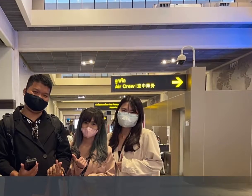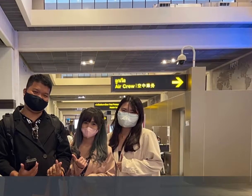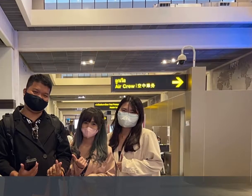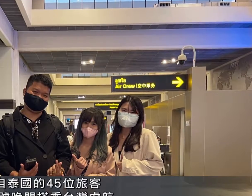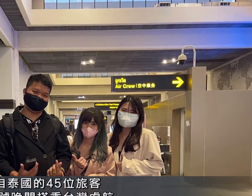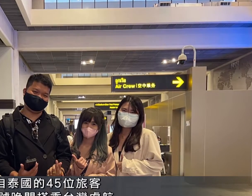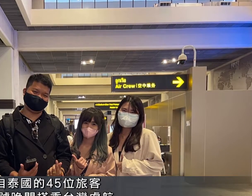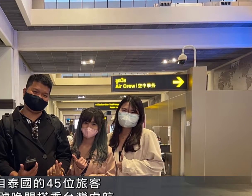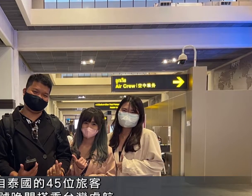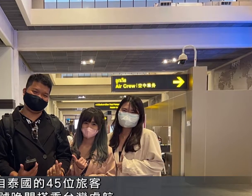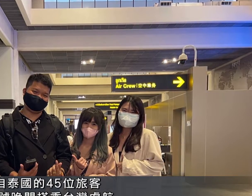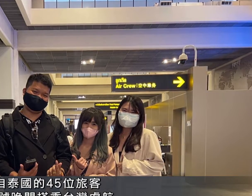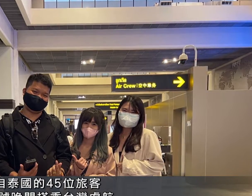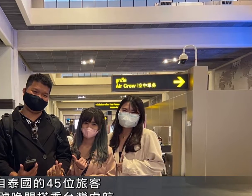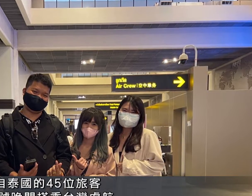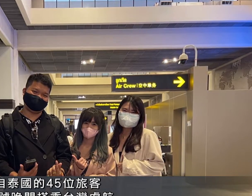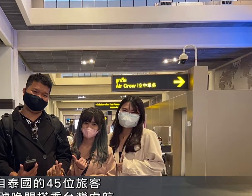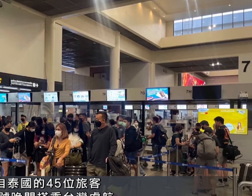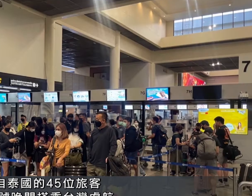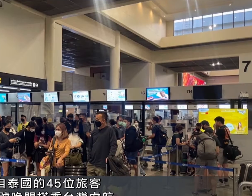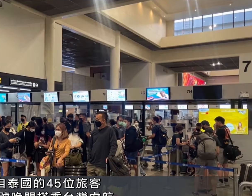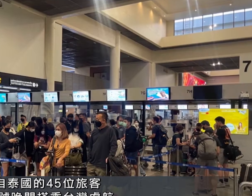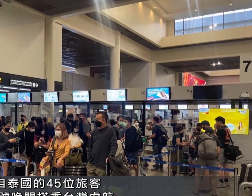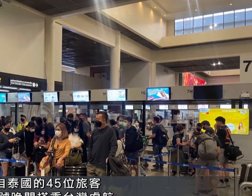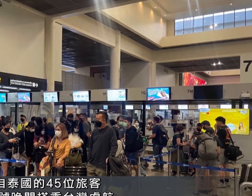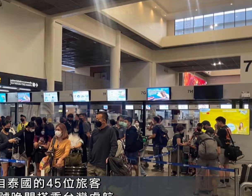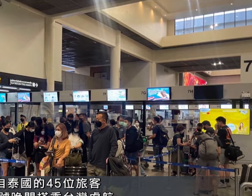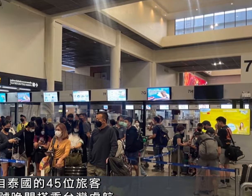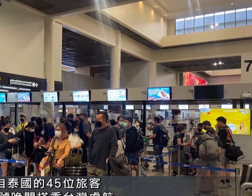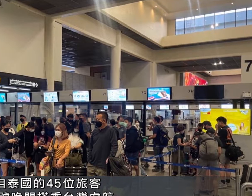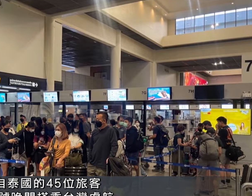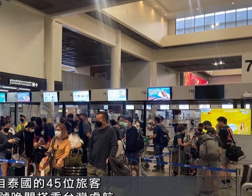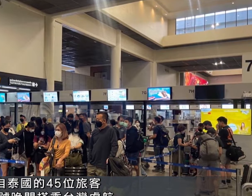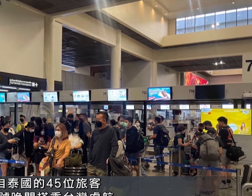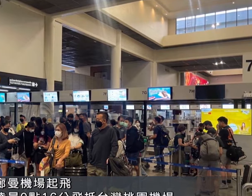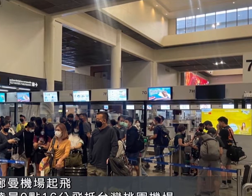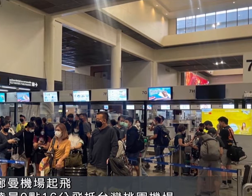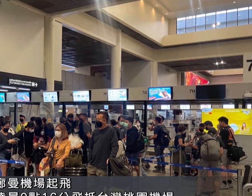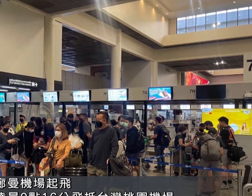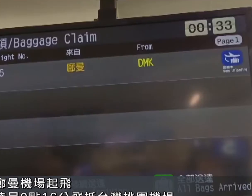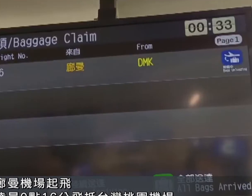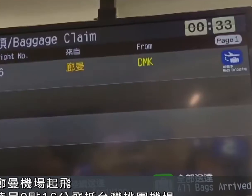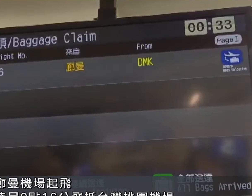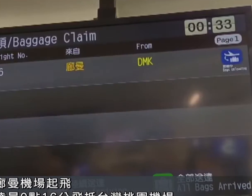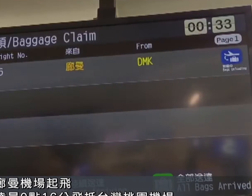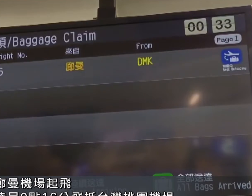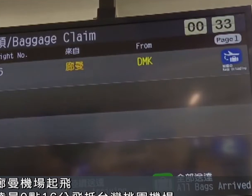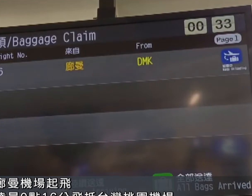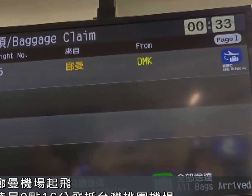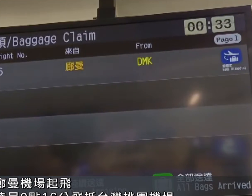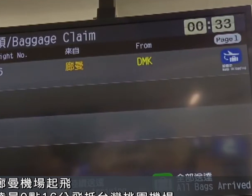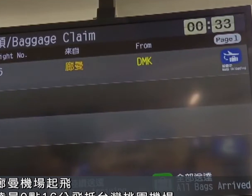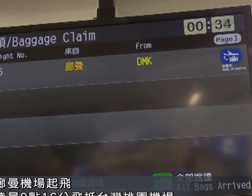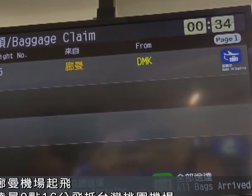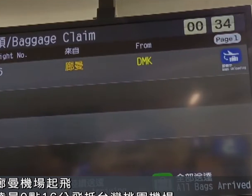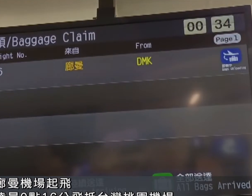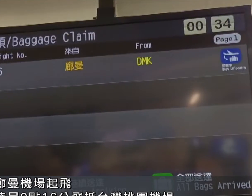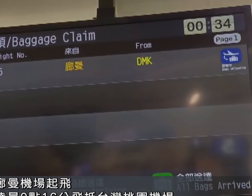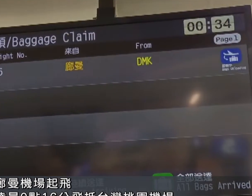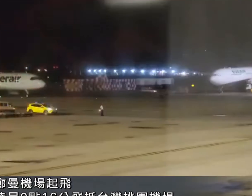来自泰国的45位旅客12号晚间搭乘台湾虎航从廊曼机场起飞，在